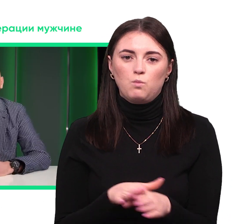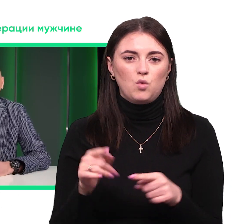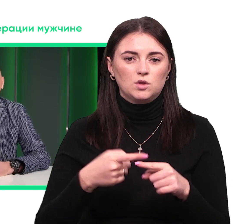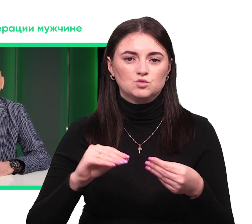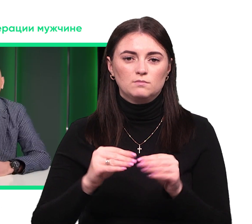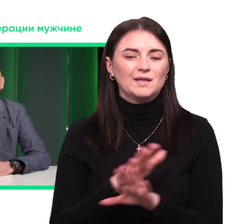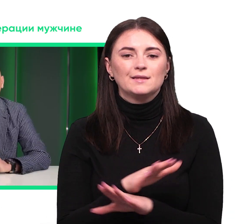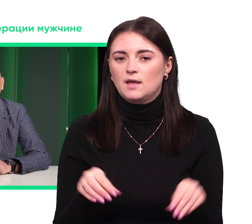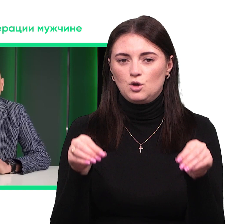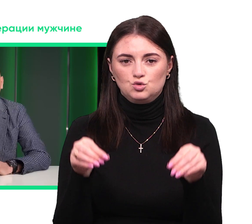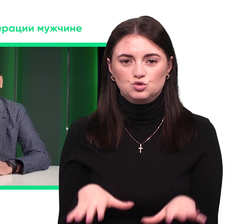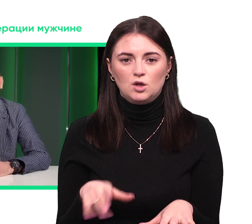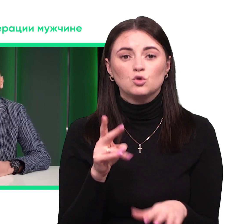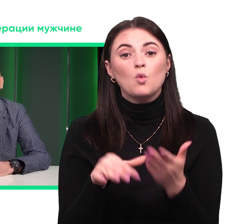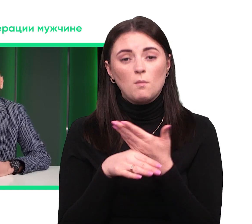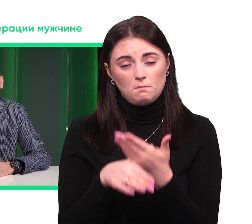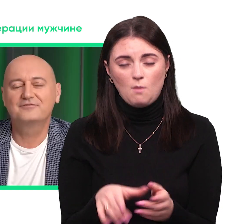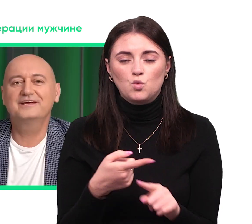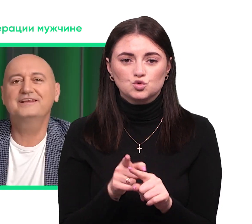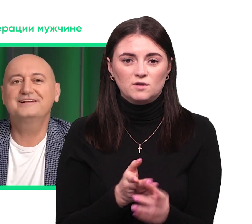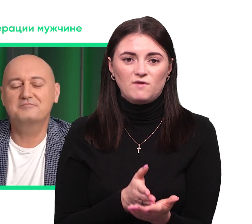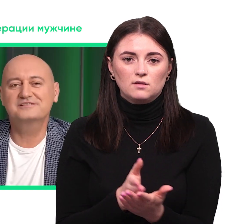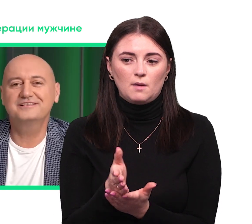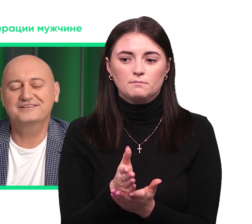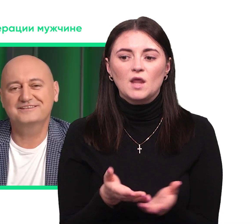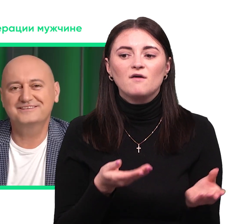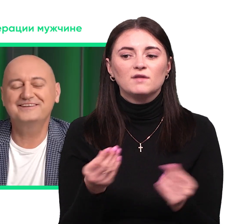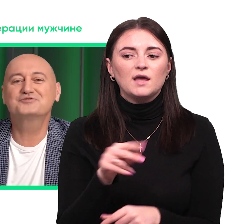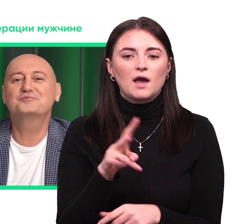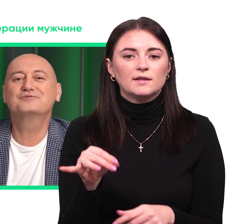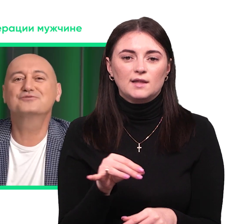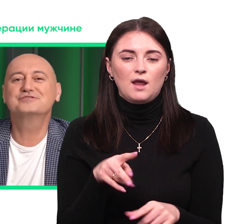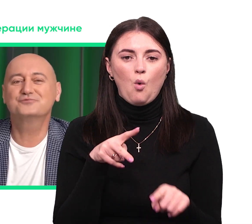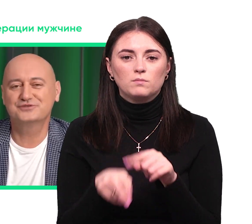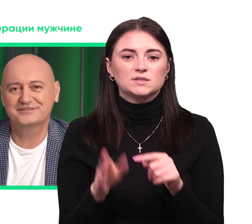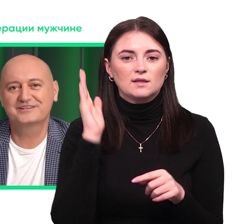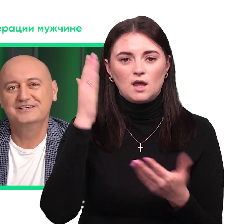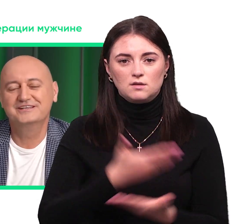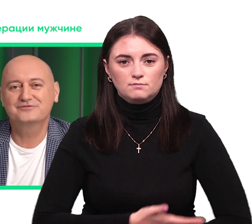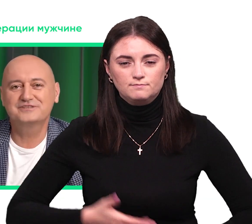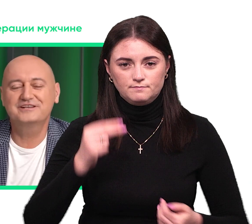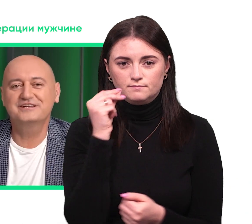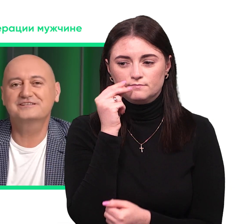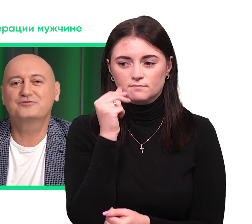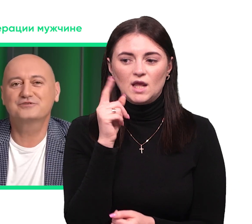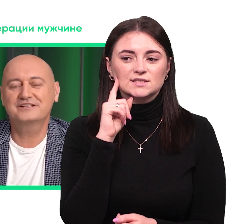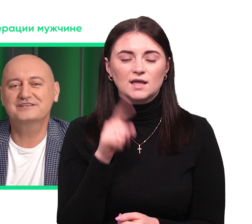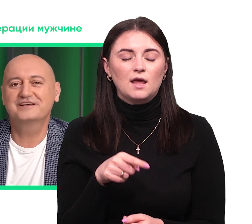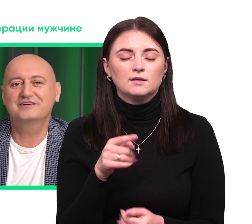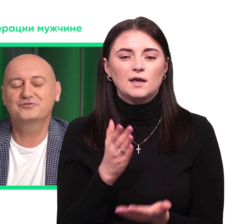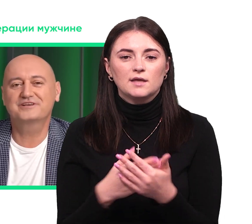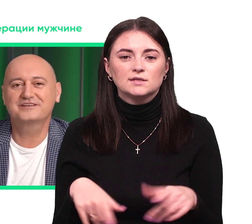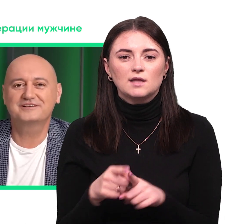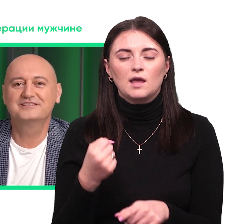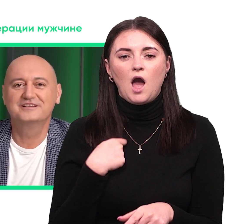проблему не решить, но поможет в этом направлении. Влияет ли обрезание на дальнейшую половую жизнь мужчины? Ну, знаете, есть такой